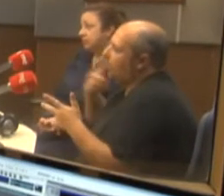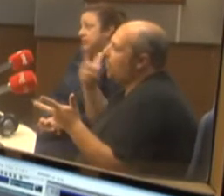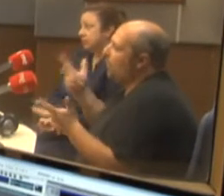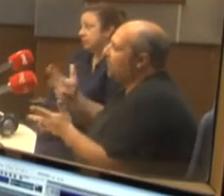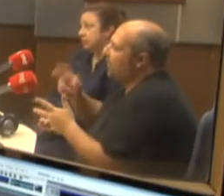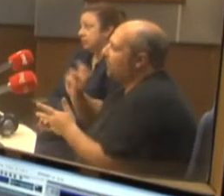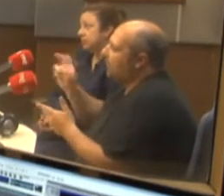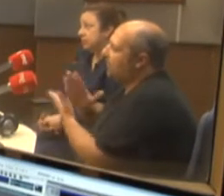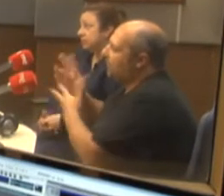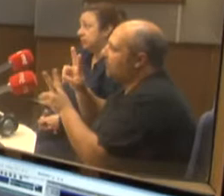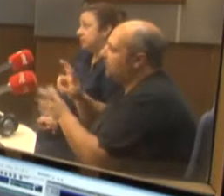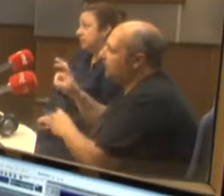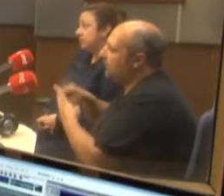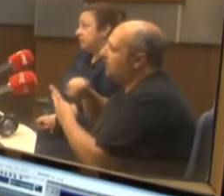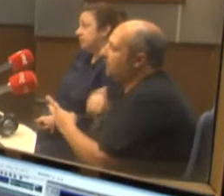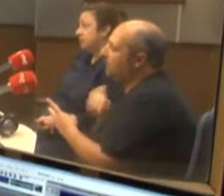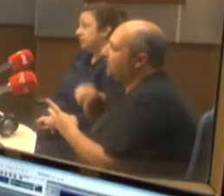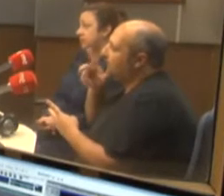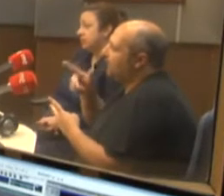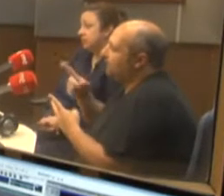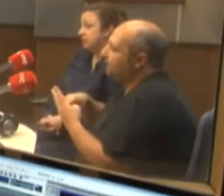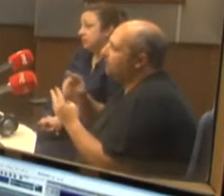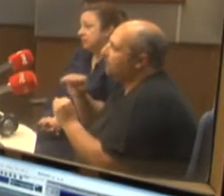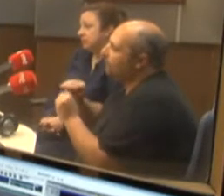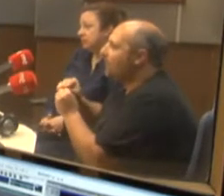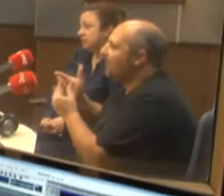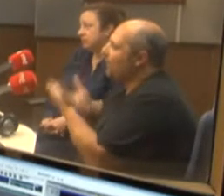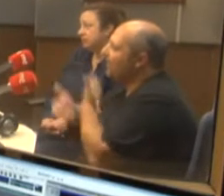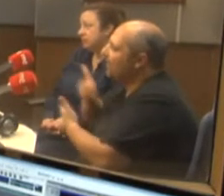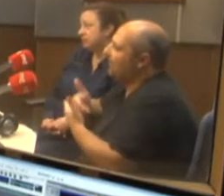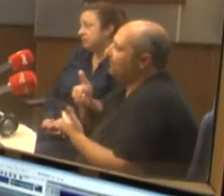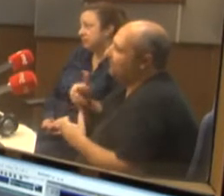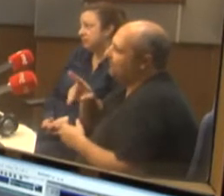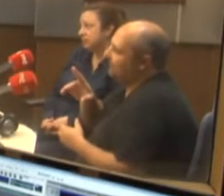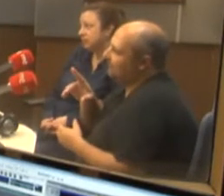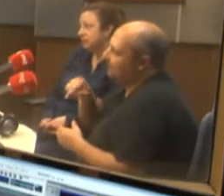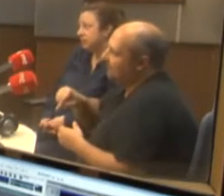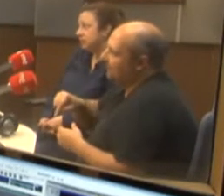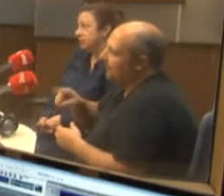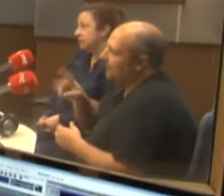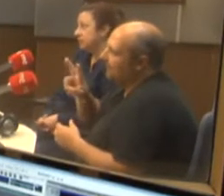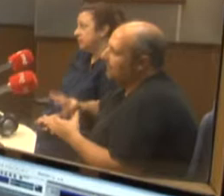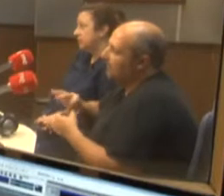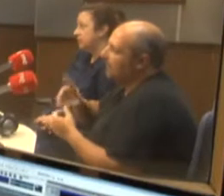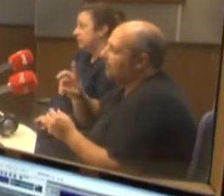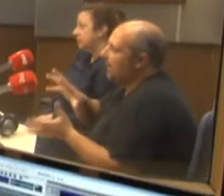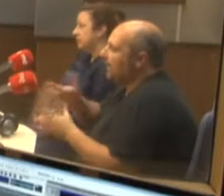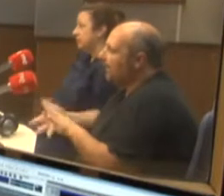o otra de otro índole, ¿no? Estamos viendo también formas de colaborar en poder hacer alguna aplicación, como en otros